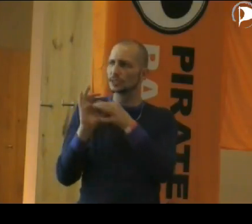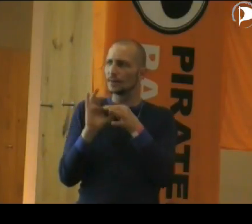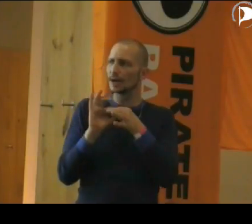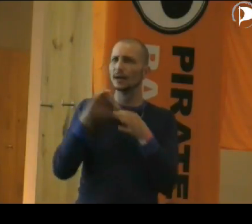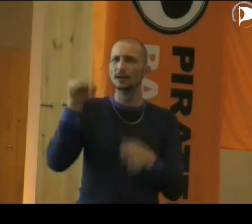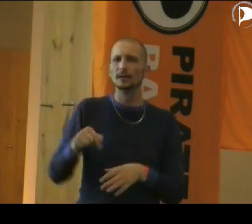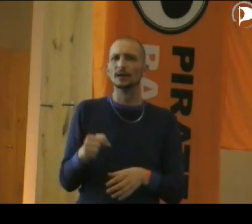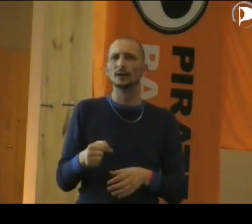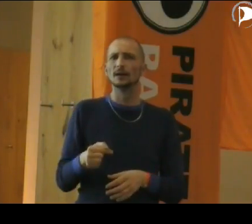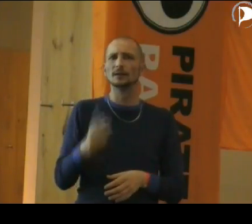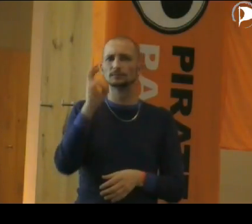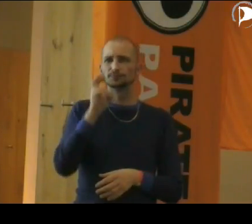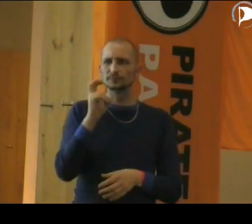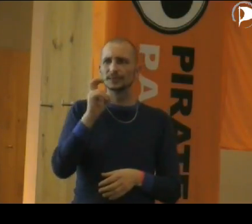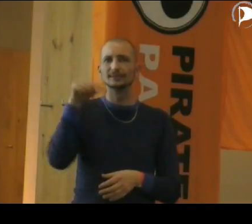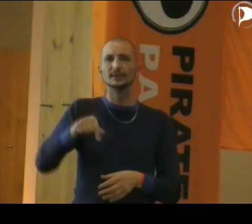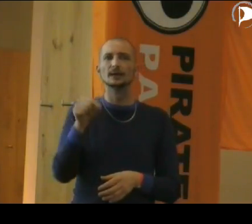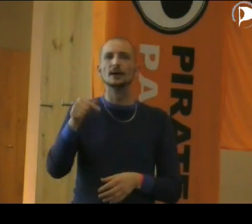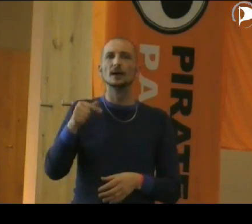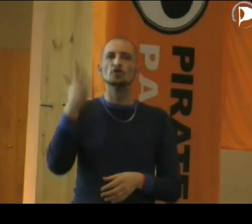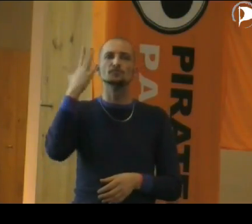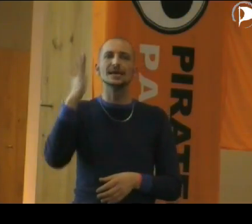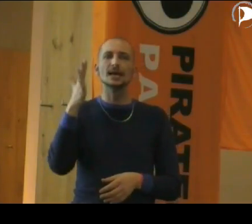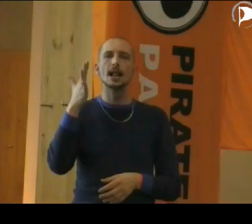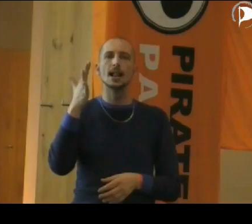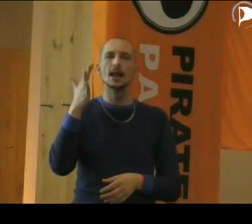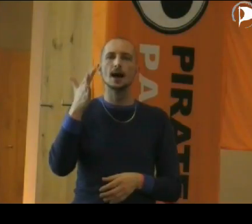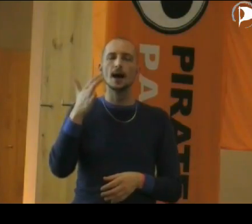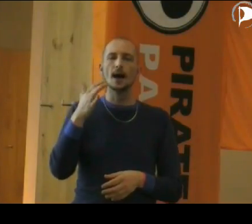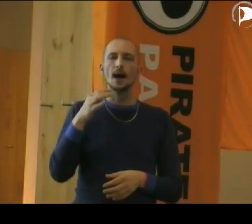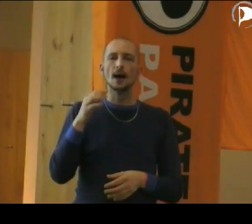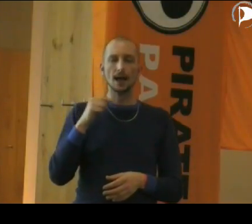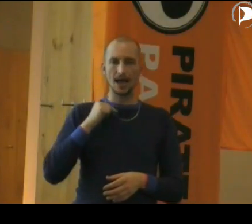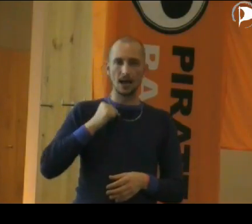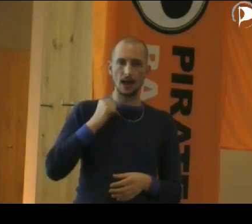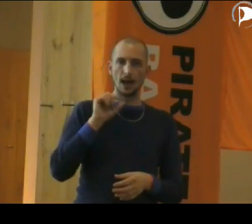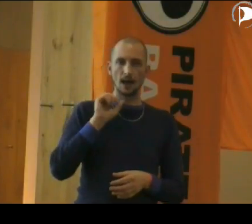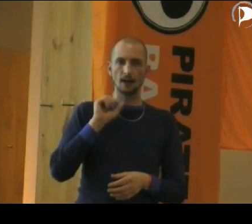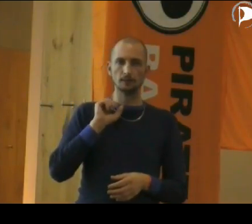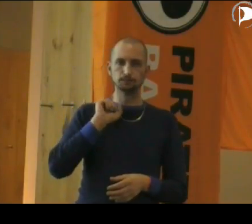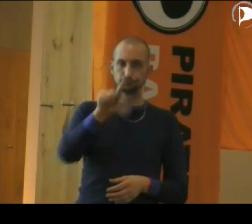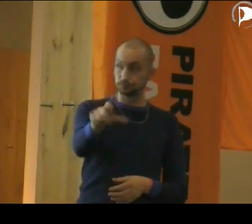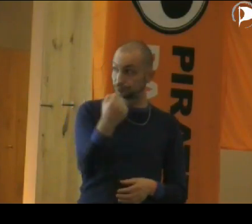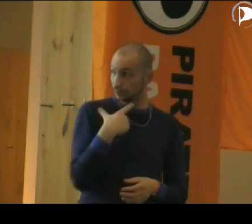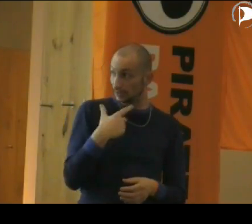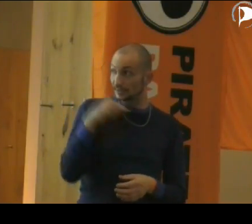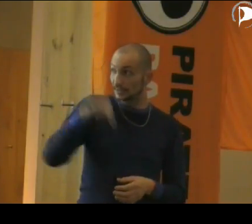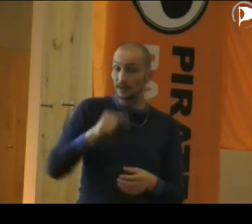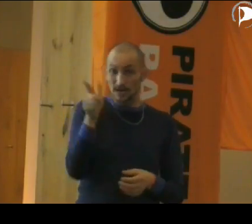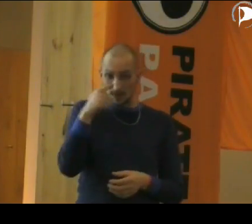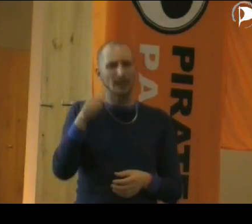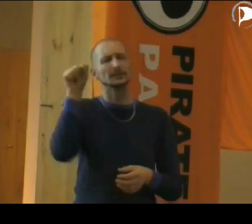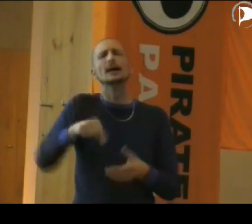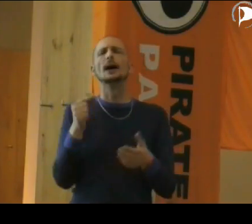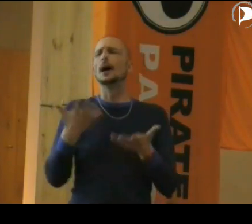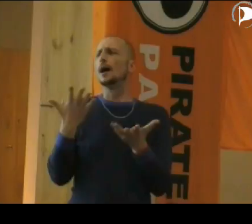mit einer spiegelreflexkamera genau hat durchblicken wie türkische medien situation ich komme mit medien klar